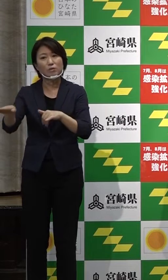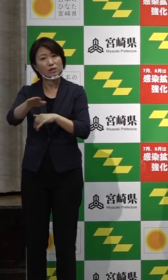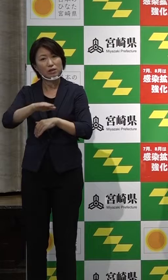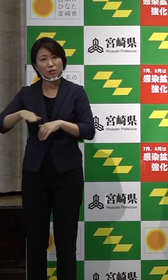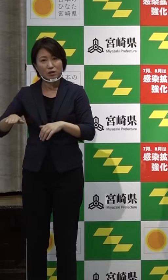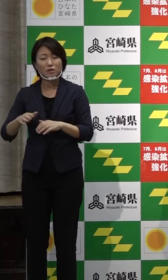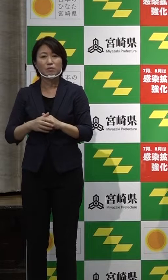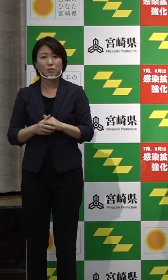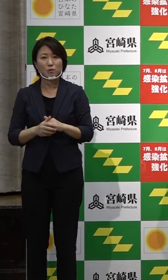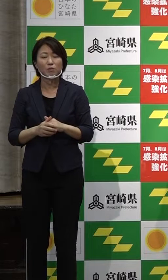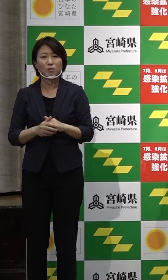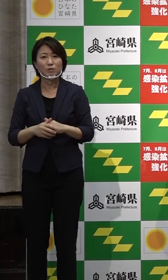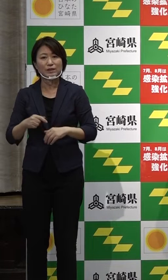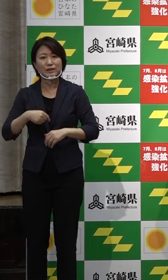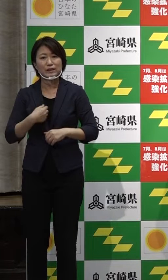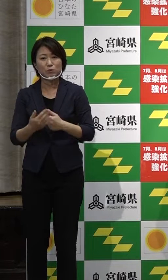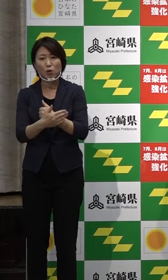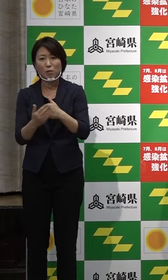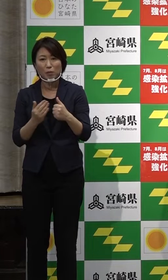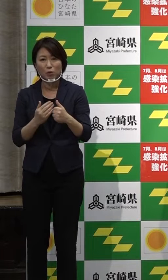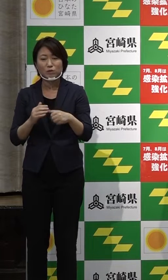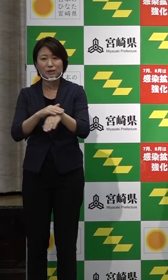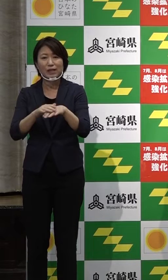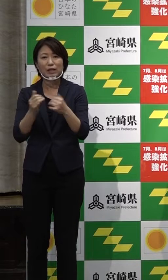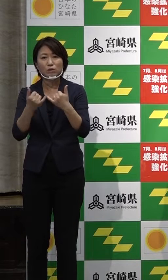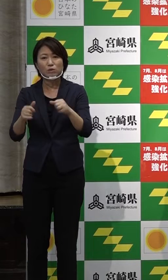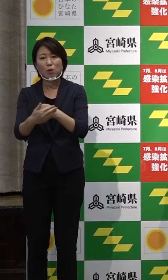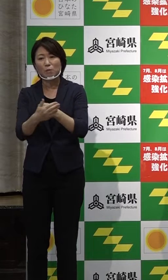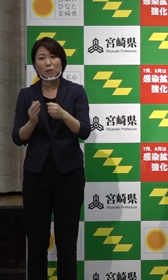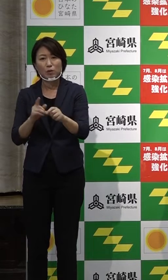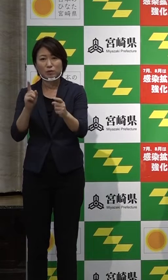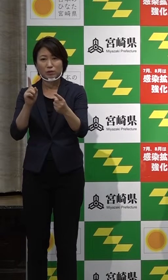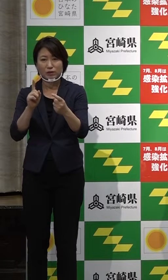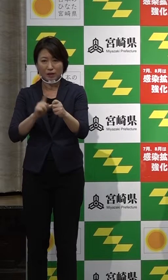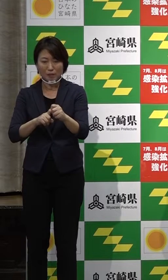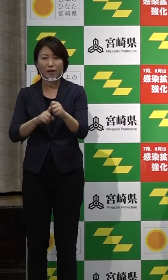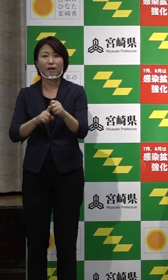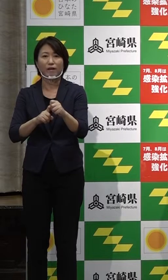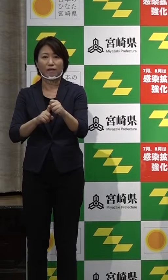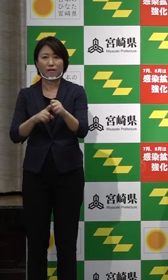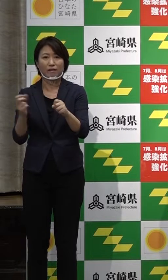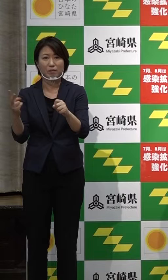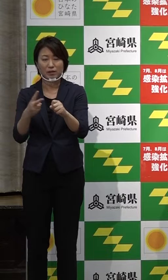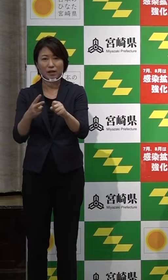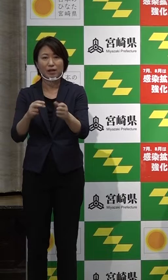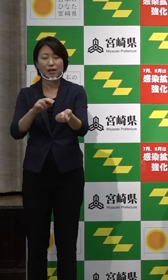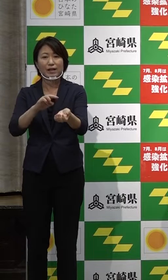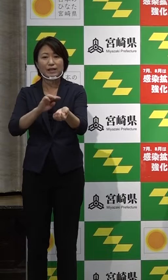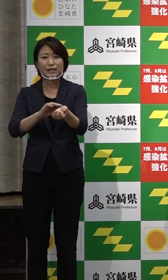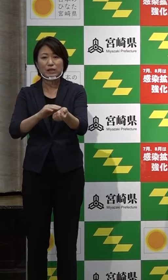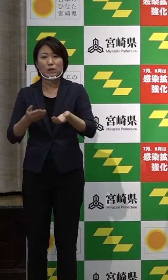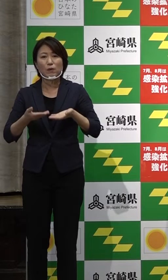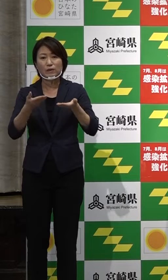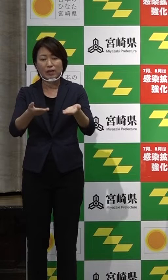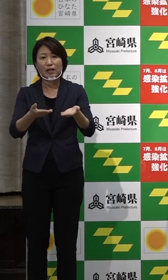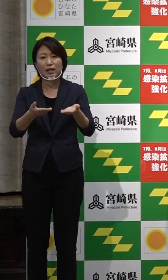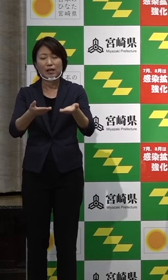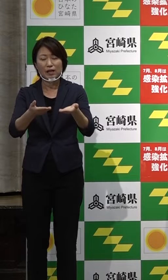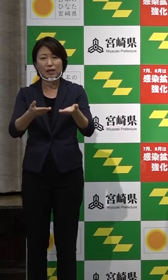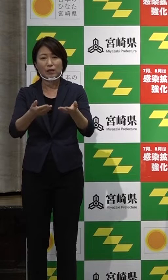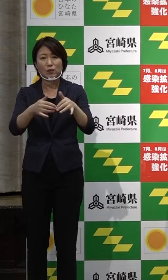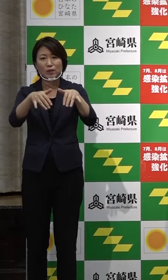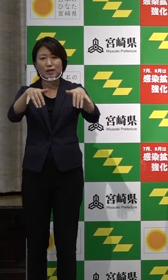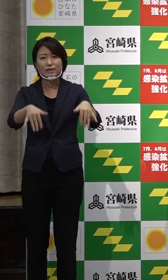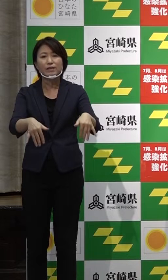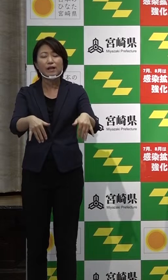様にもですね、自分を守るため、大切な人を守るため、そしてこの医療提供体制を守っ